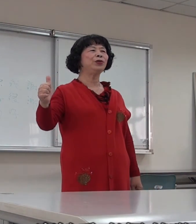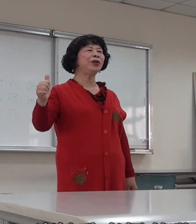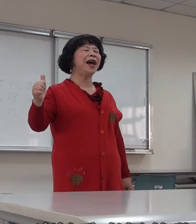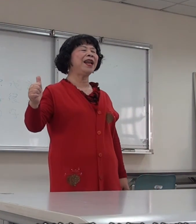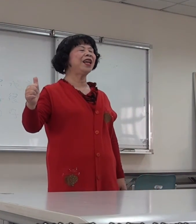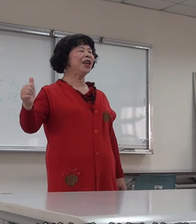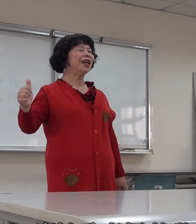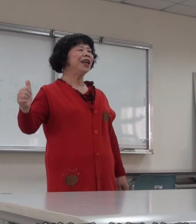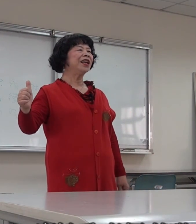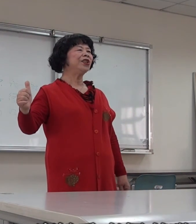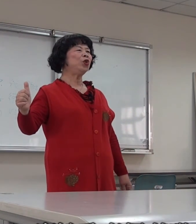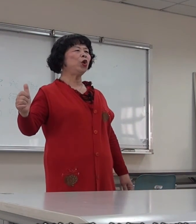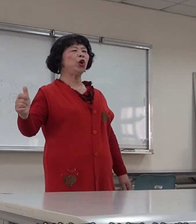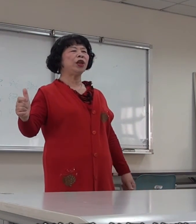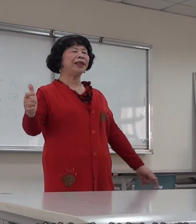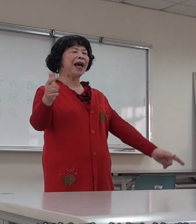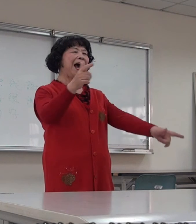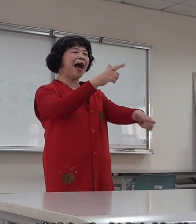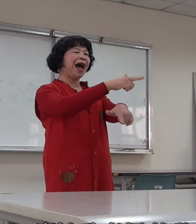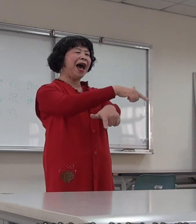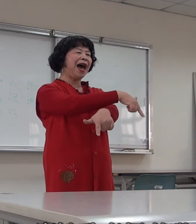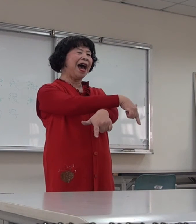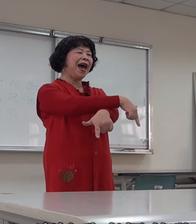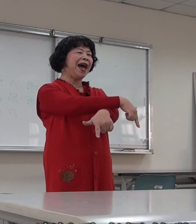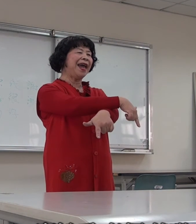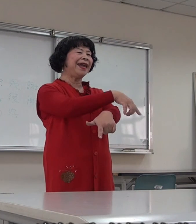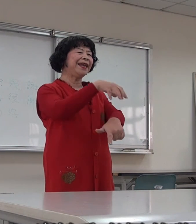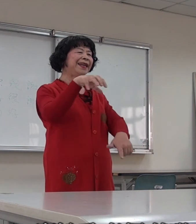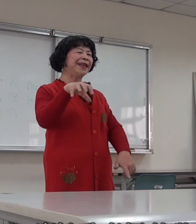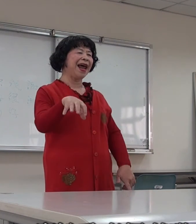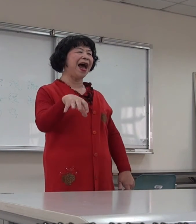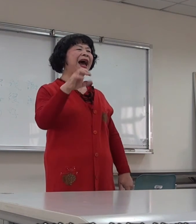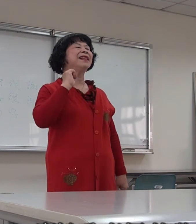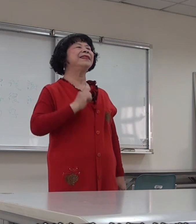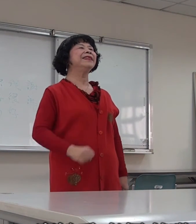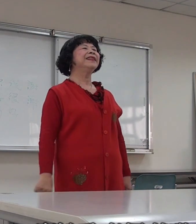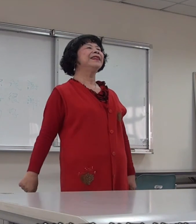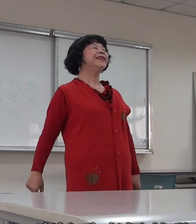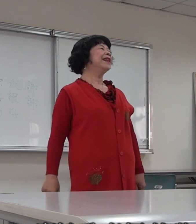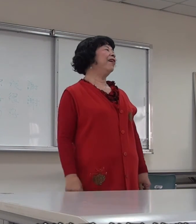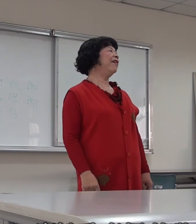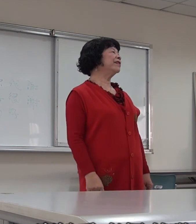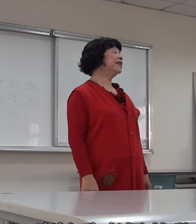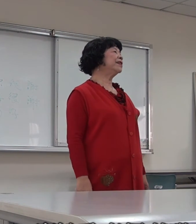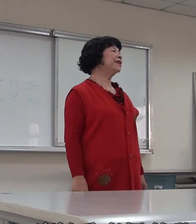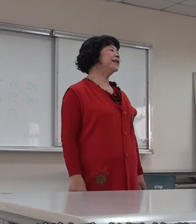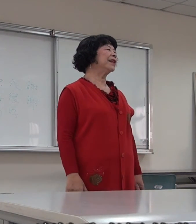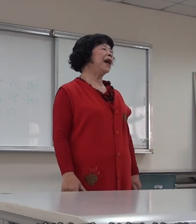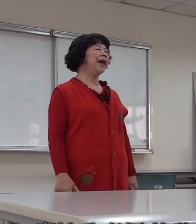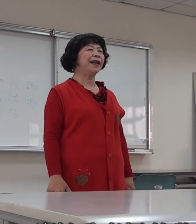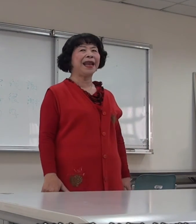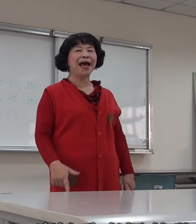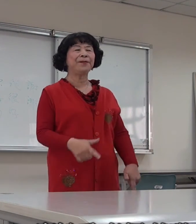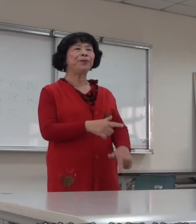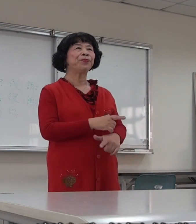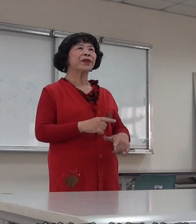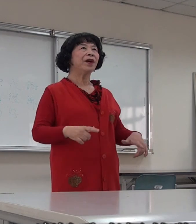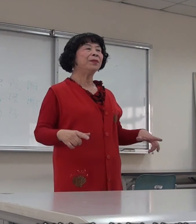去哪里？去台南，好、哦，这是台南。我们